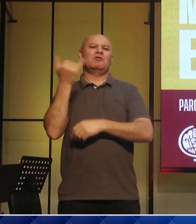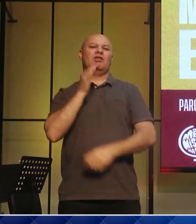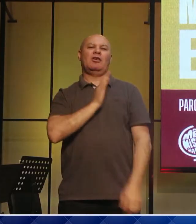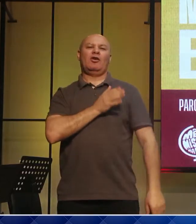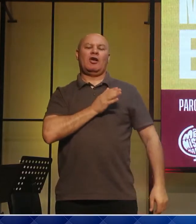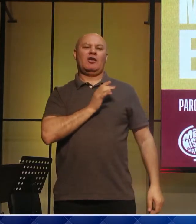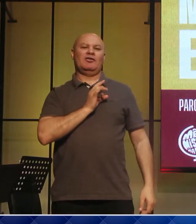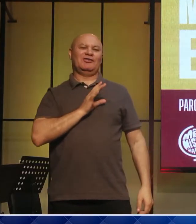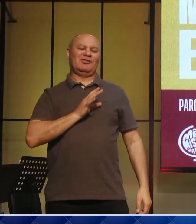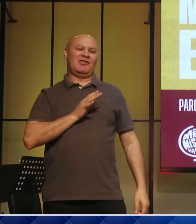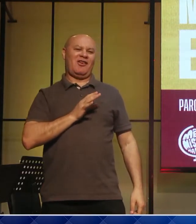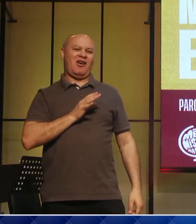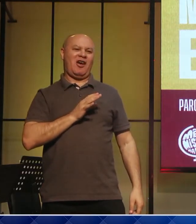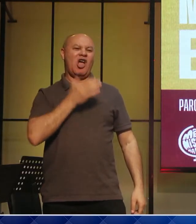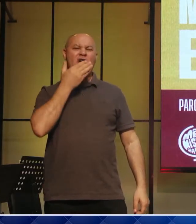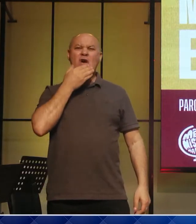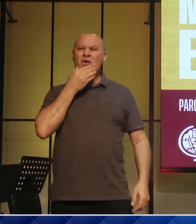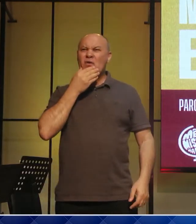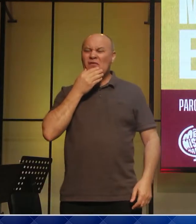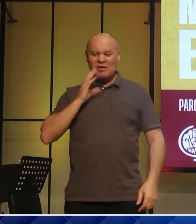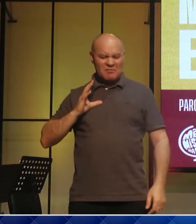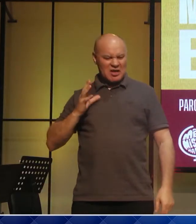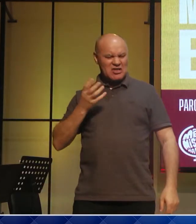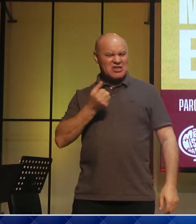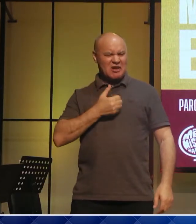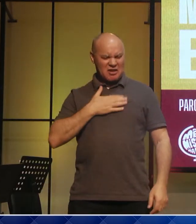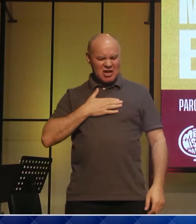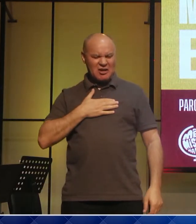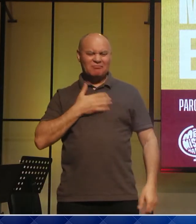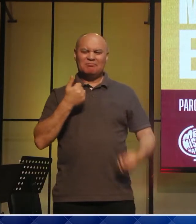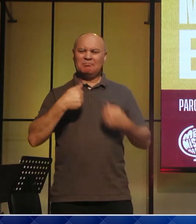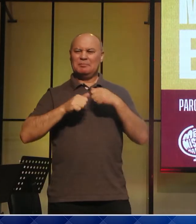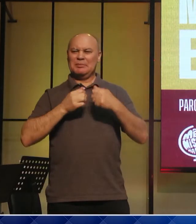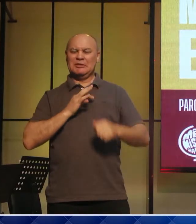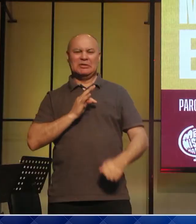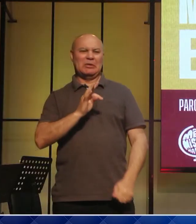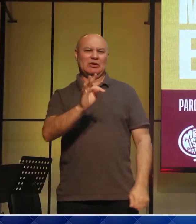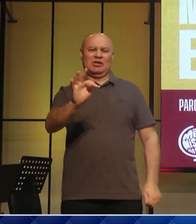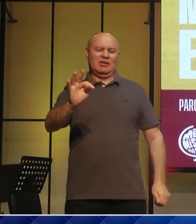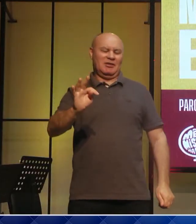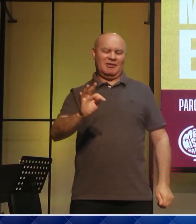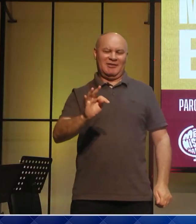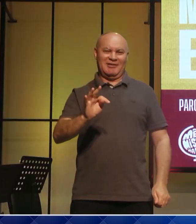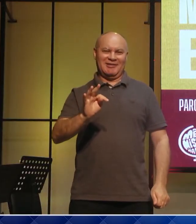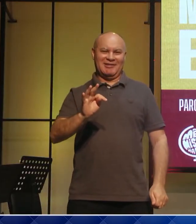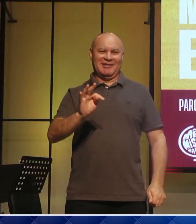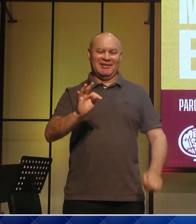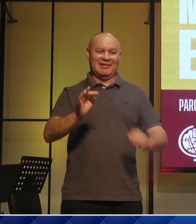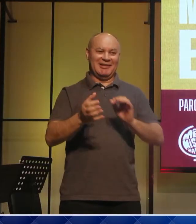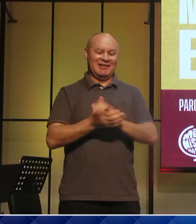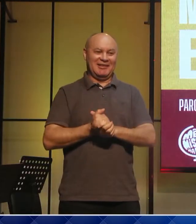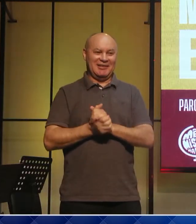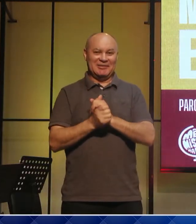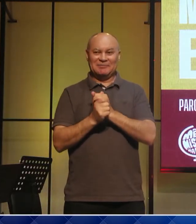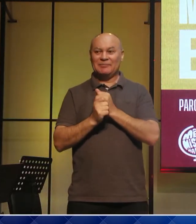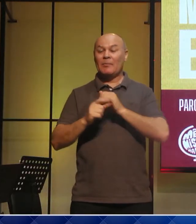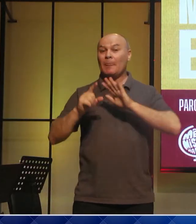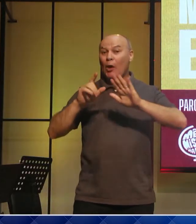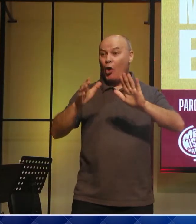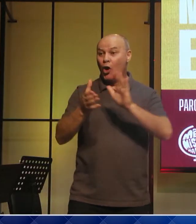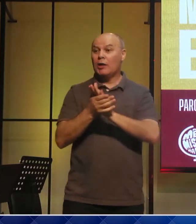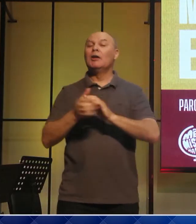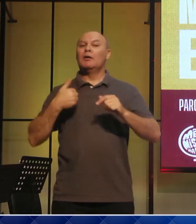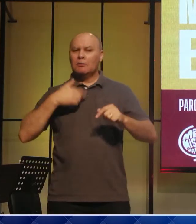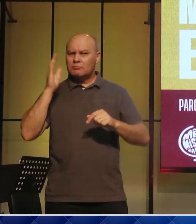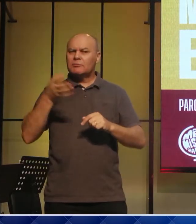Quem me salva não é uma ótima teologia. Eu conheço muita gente com uma teologia linda, maravilhosa, mas com uma